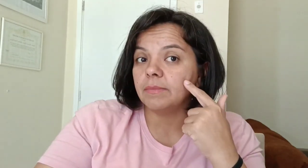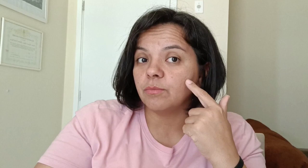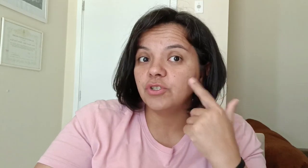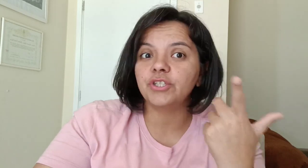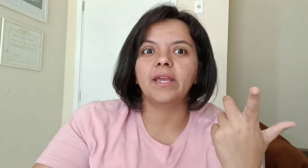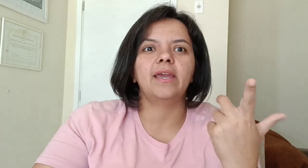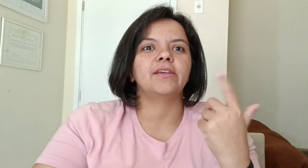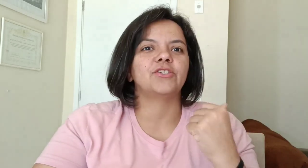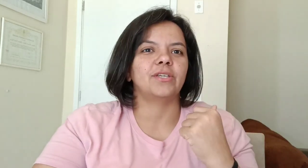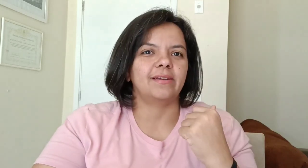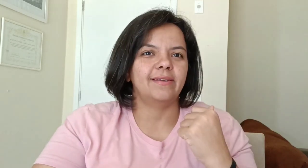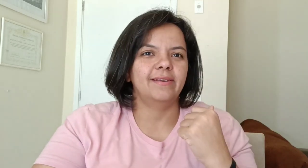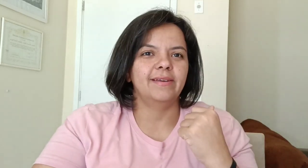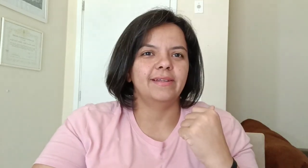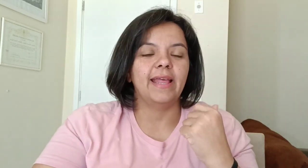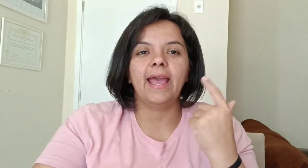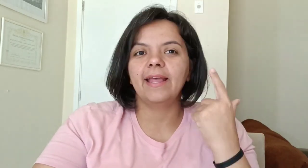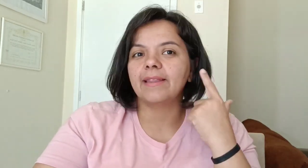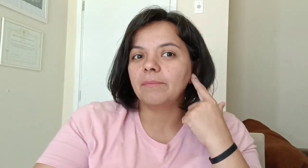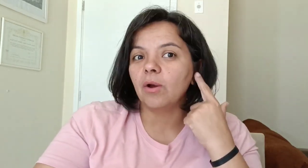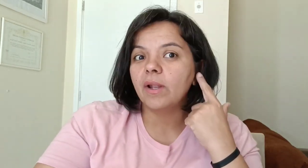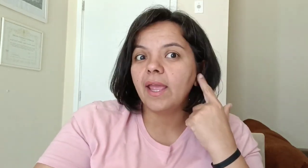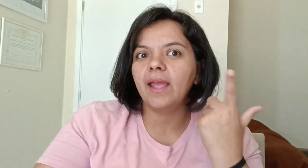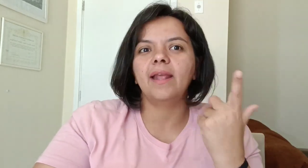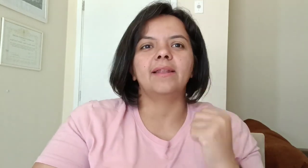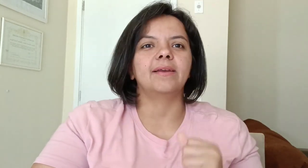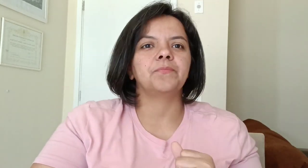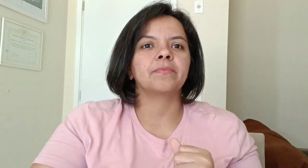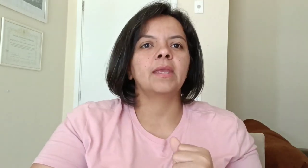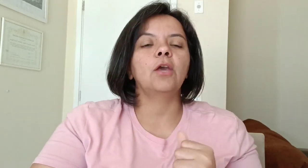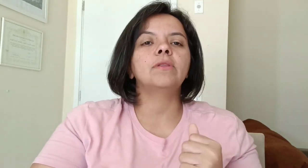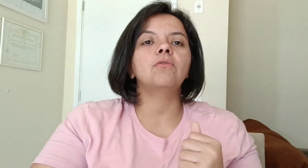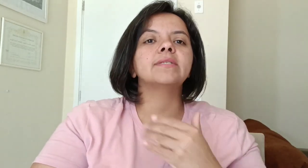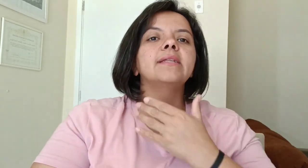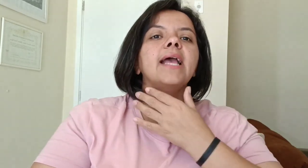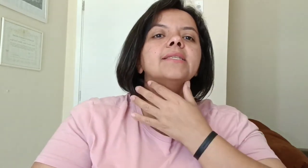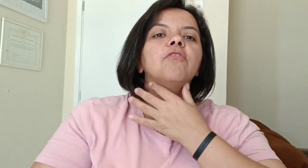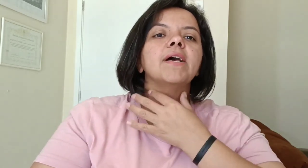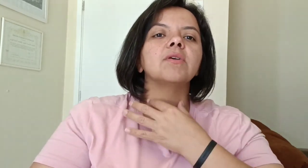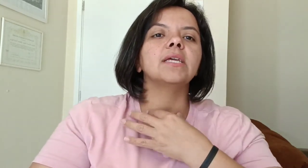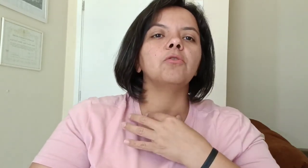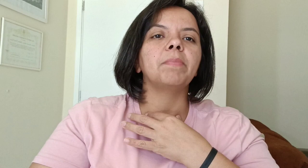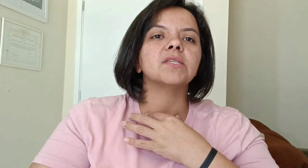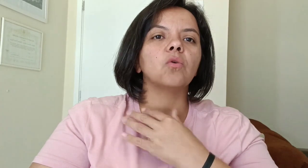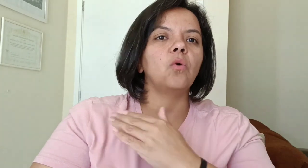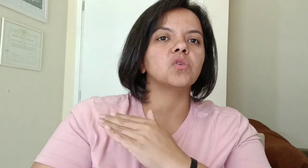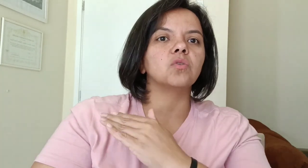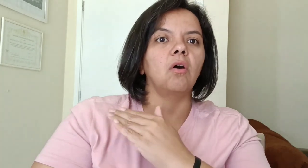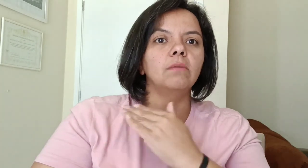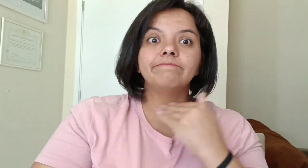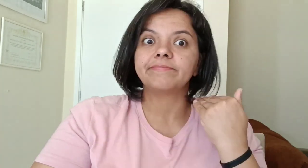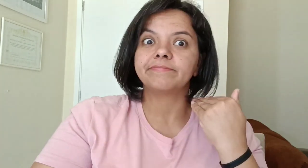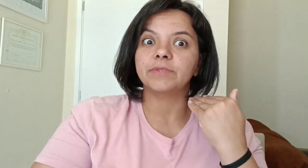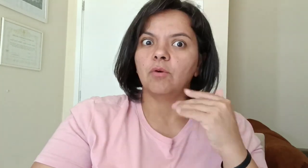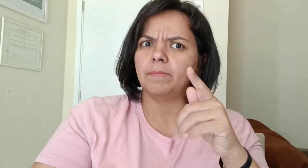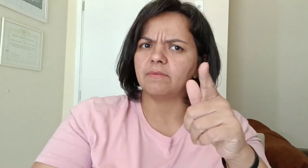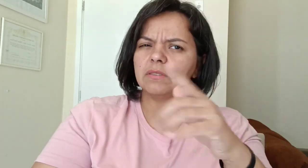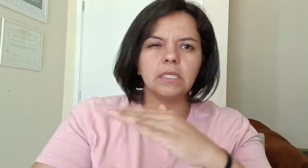minha bochecha, né, na minha orelha. Eu tenho sinais que eu faço aqui no pescoço, ó. Eu olho pra você e